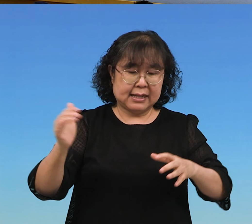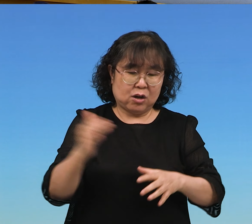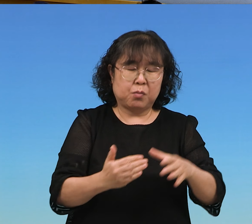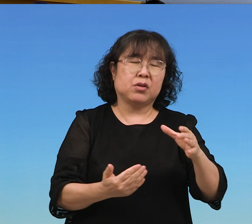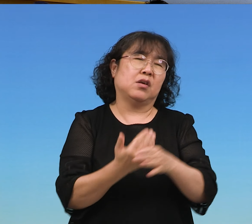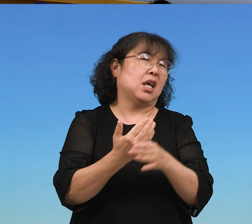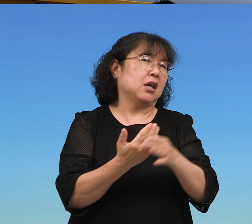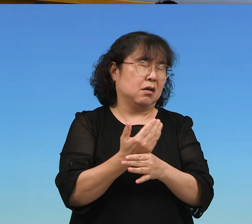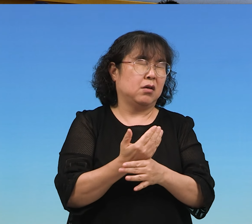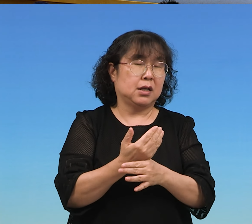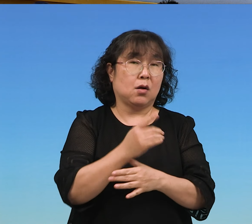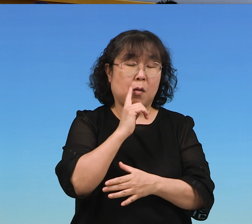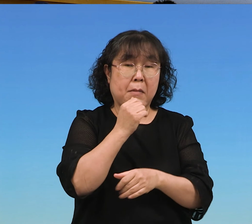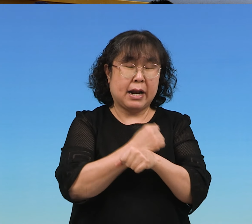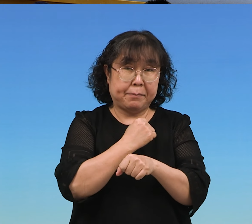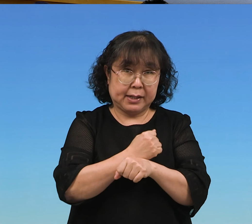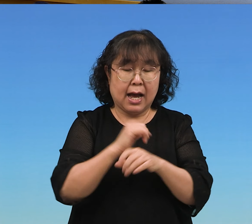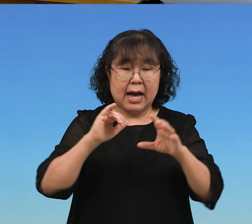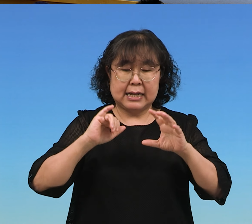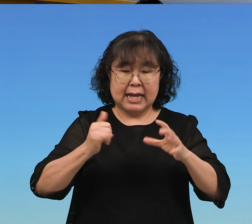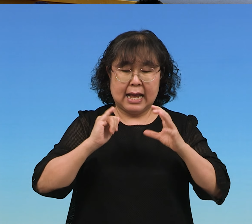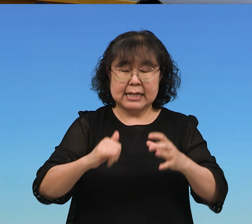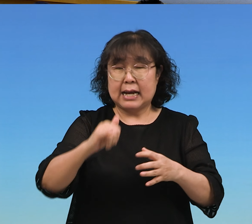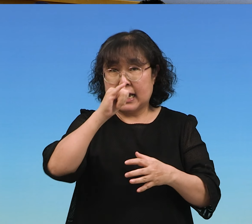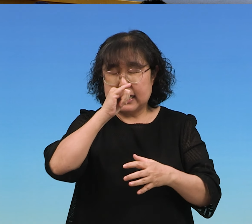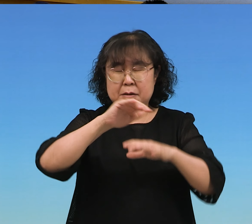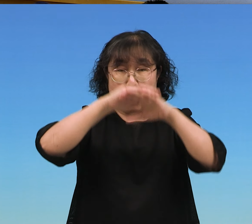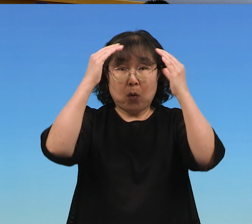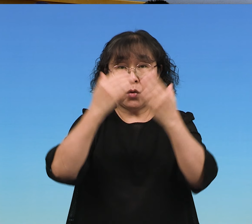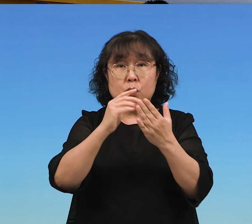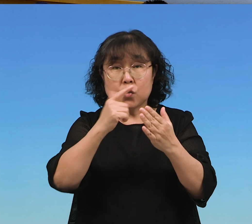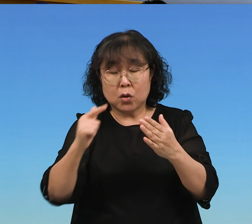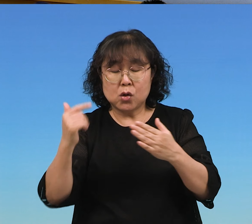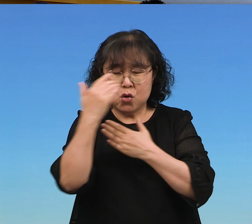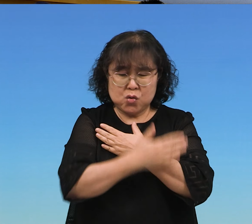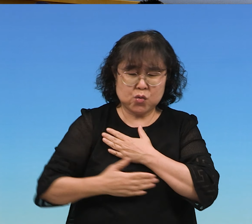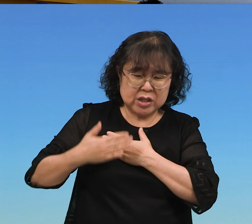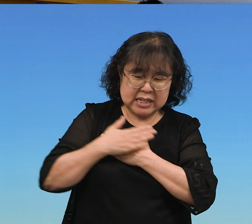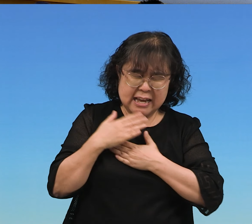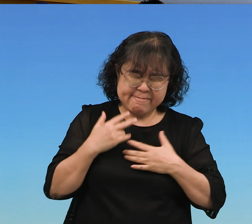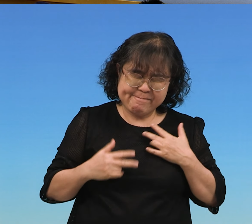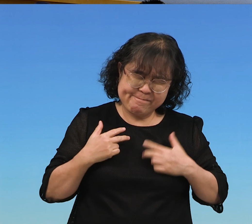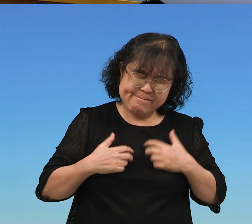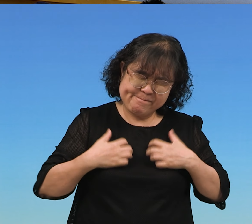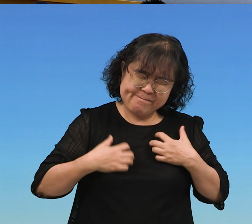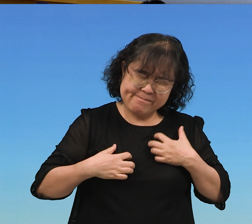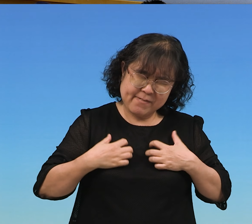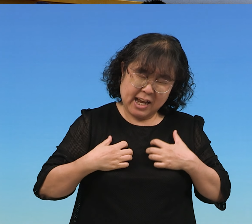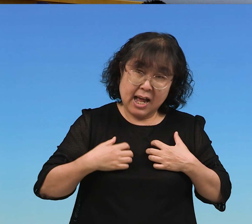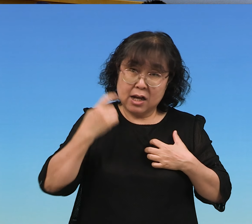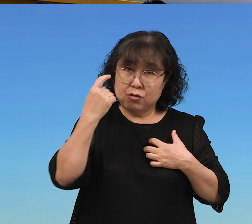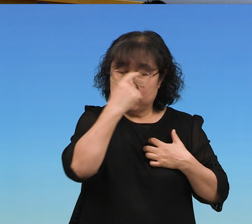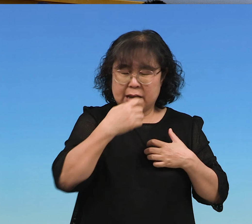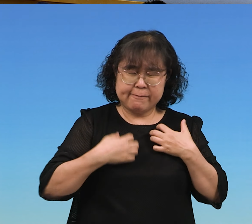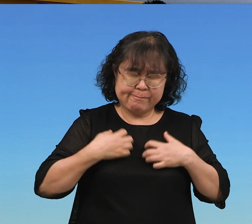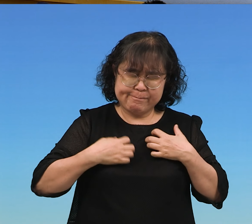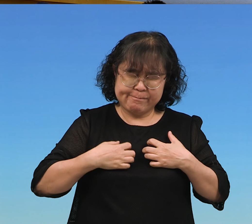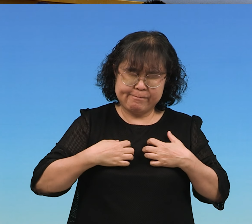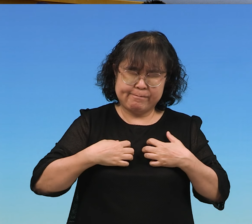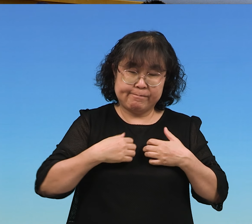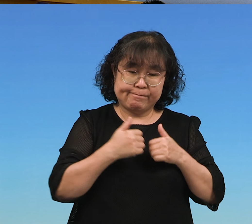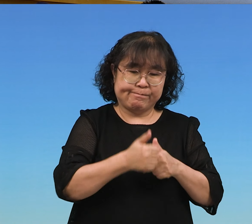것이라. 이걸 공동 번역으로 보면 이렇게 해석합니다. 세상에 있는 모든 것 곧 육체의 쾌락과 눈의